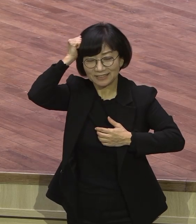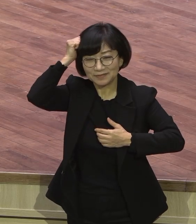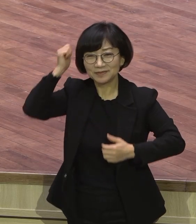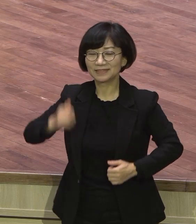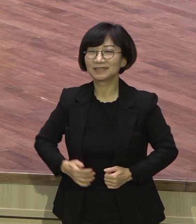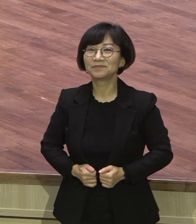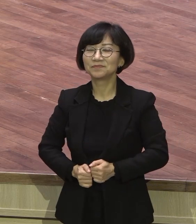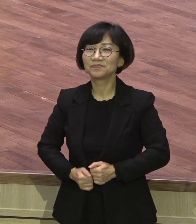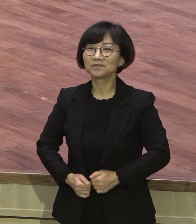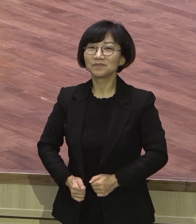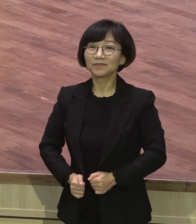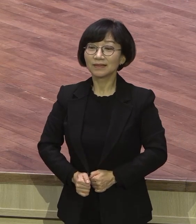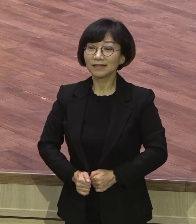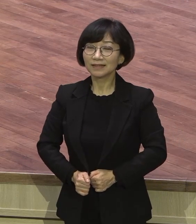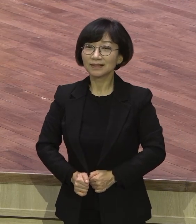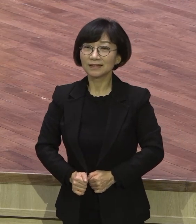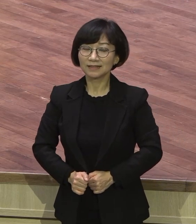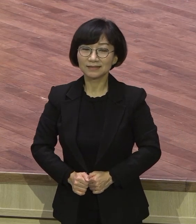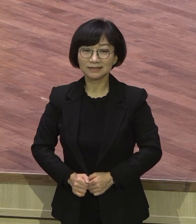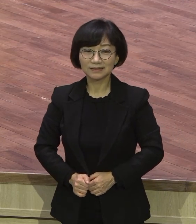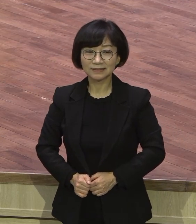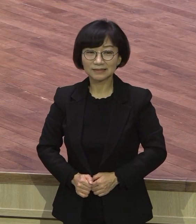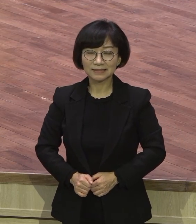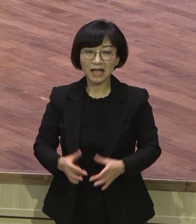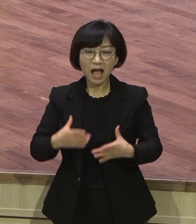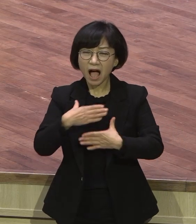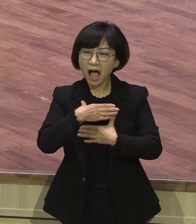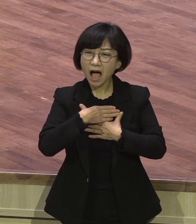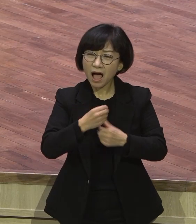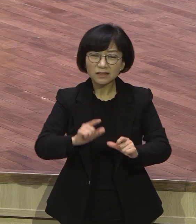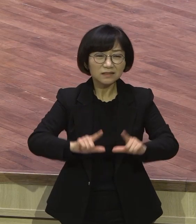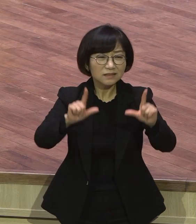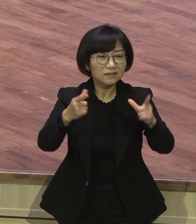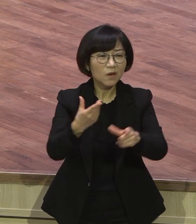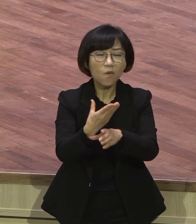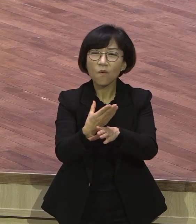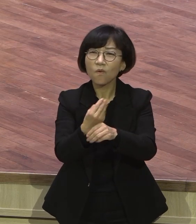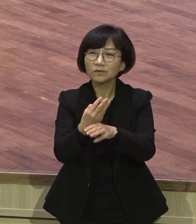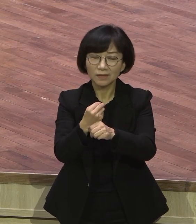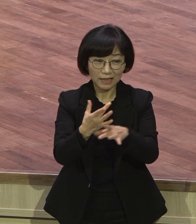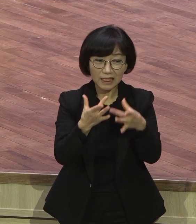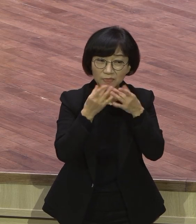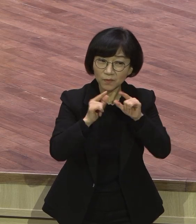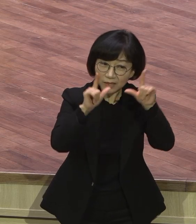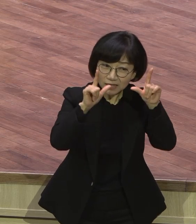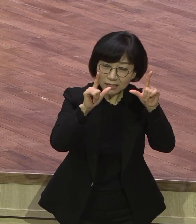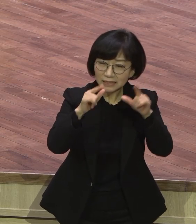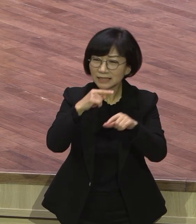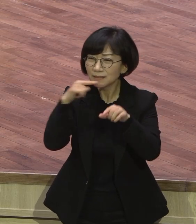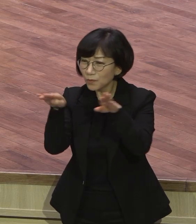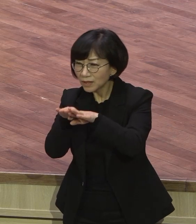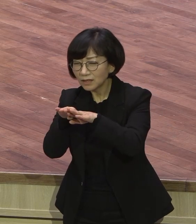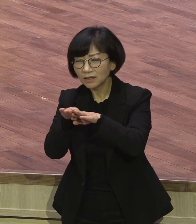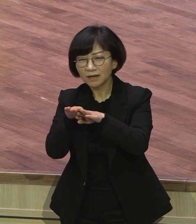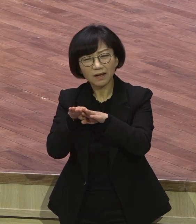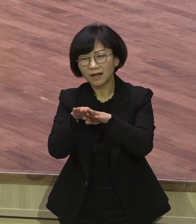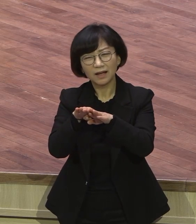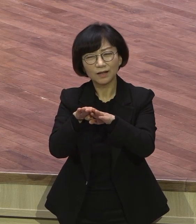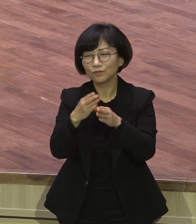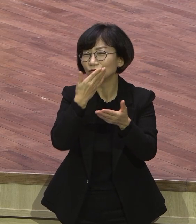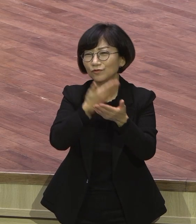안식일을 토요일을 지키느냐 일요일을 지키느냐 그건 논쟁 그 자체가 소모적인 거예요 의미 없어요